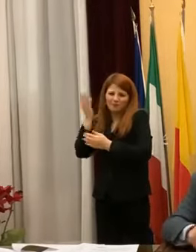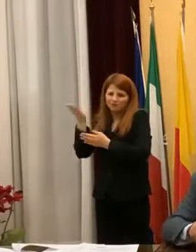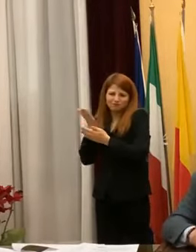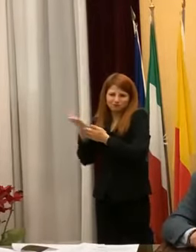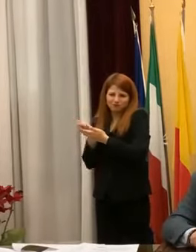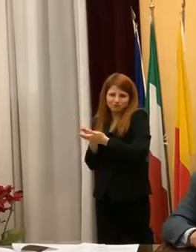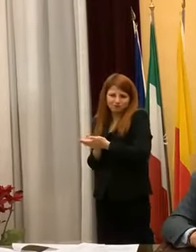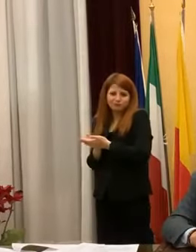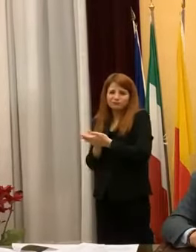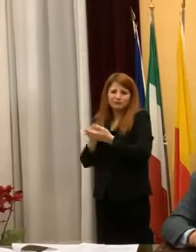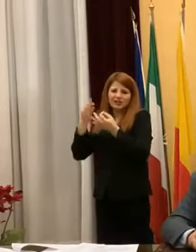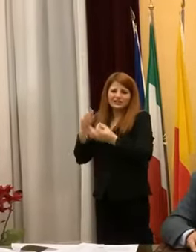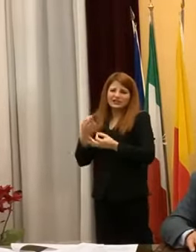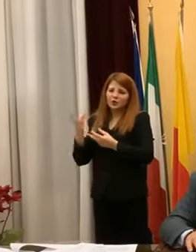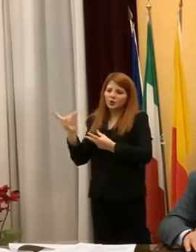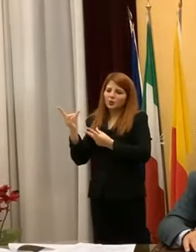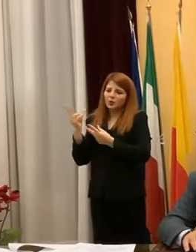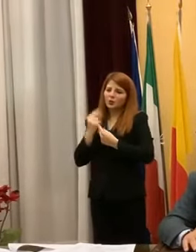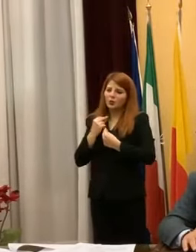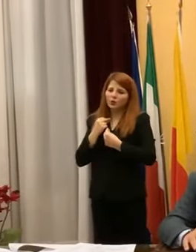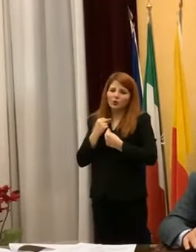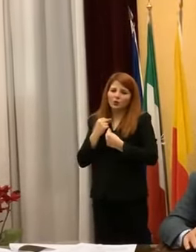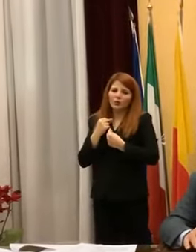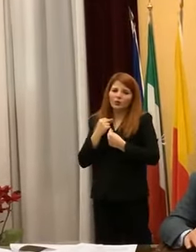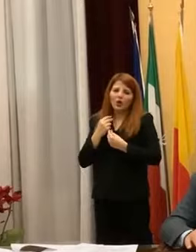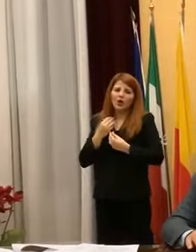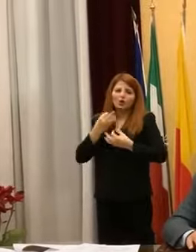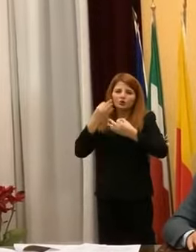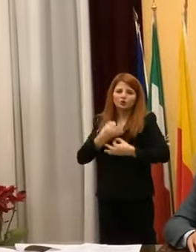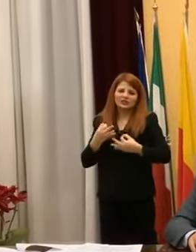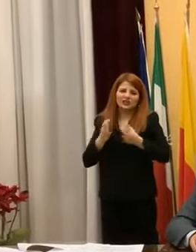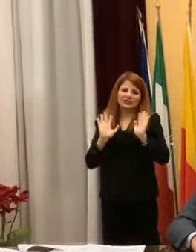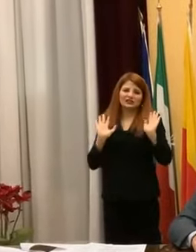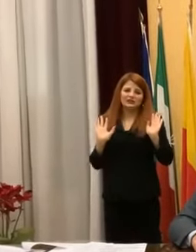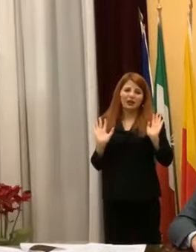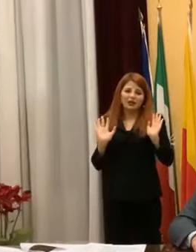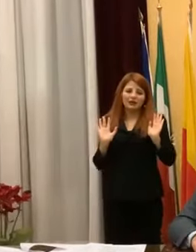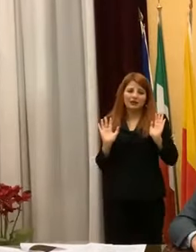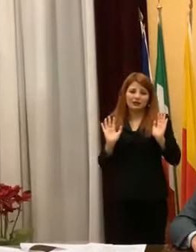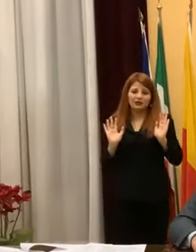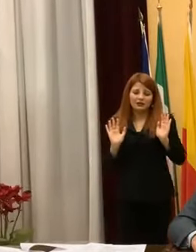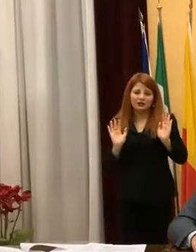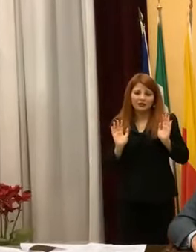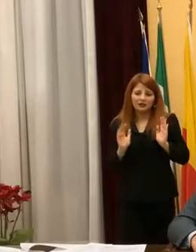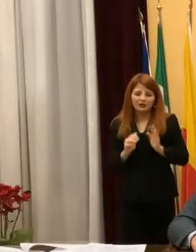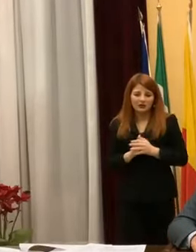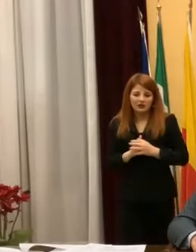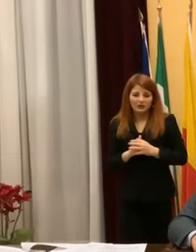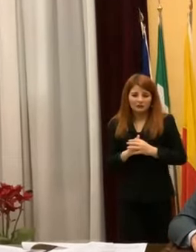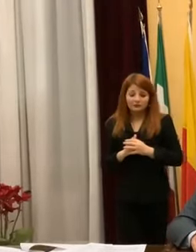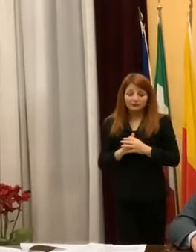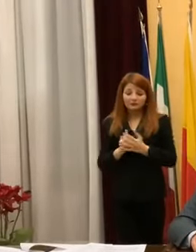anche qui come responsabile il Ministero della Sanità. Ed è ovvio che